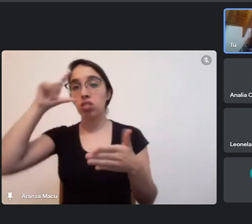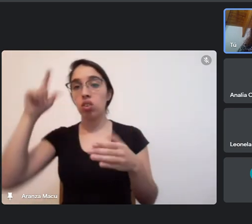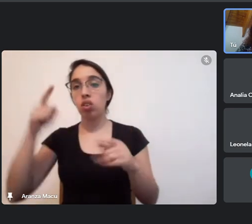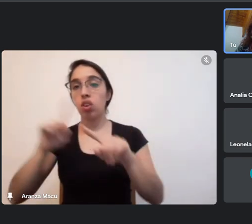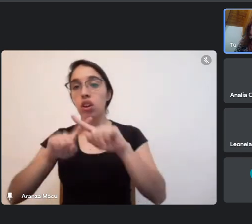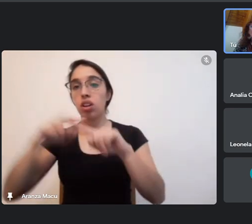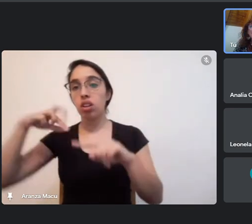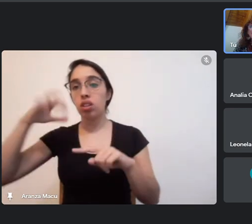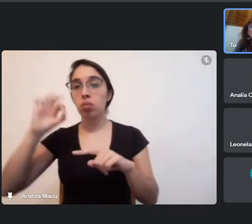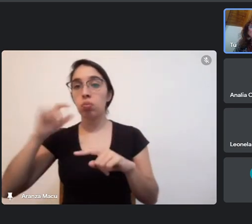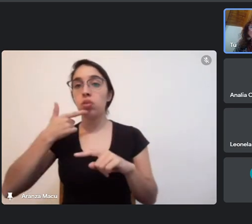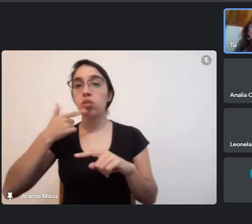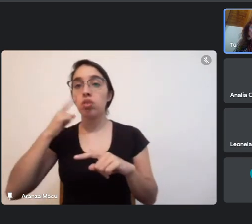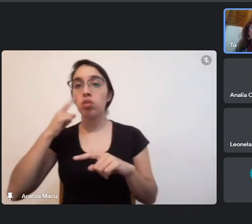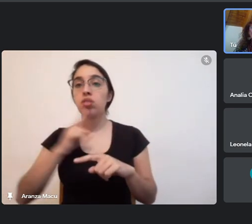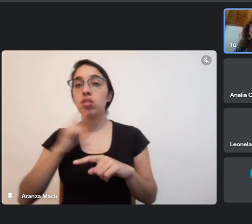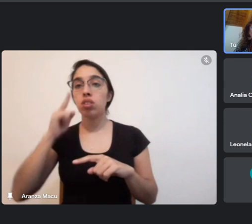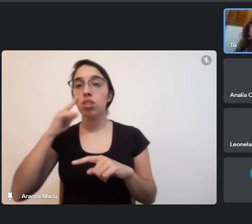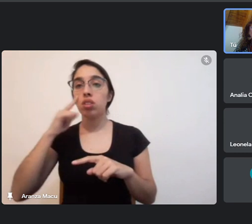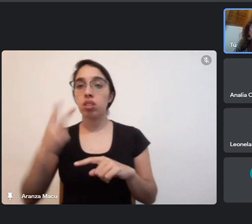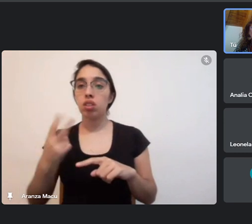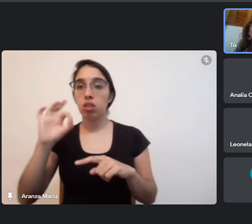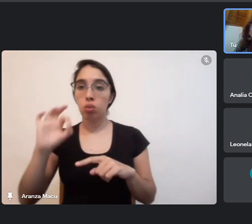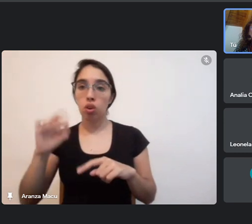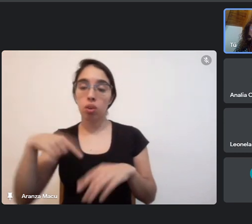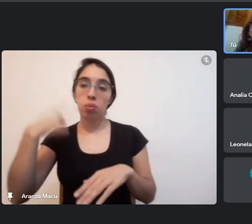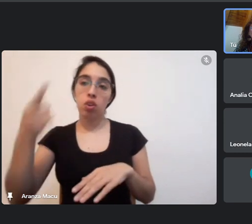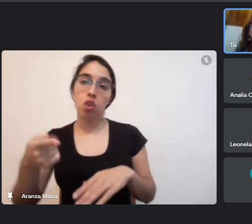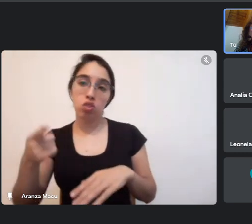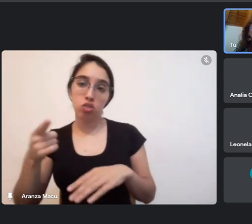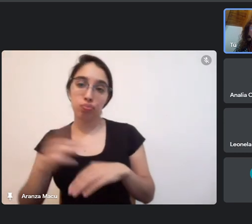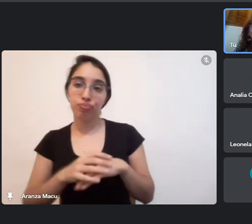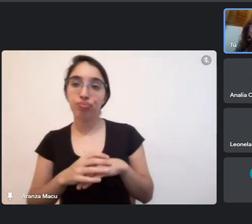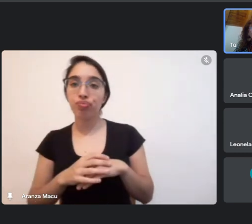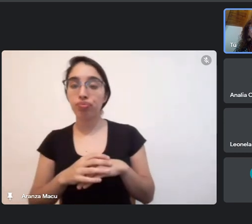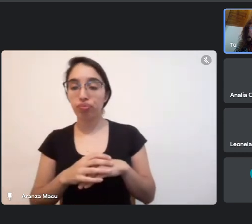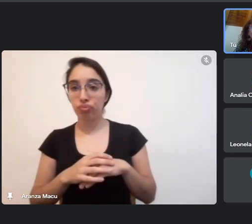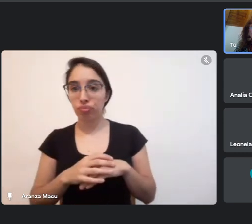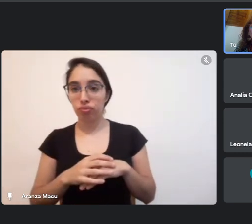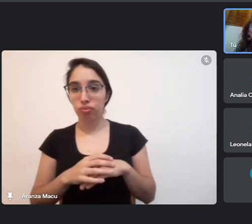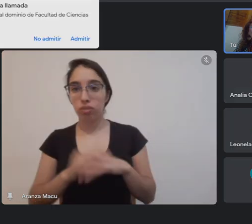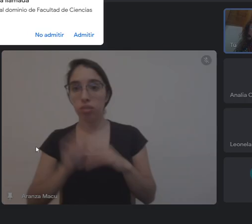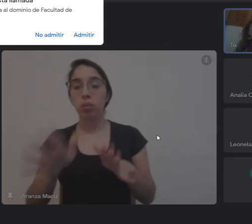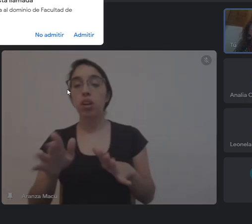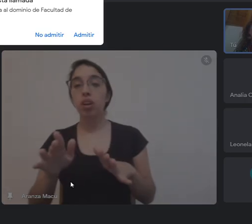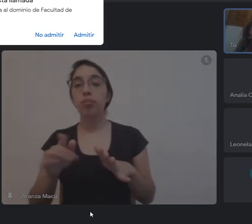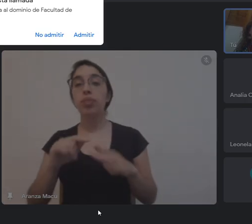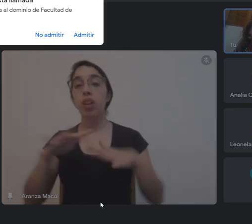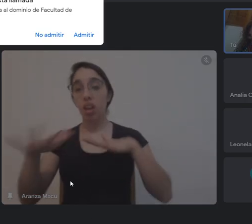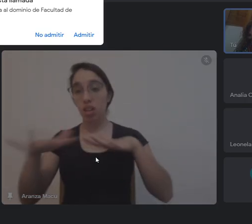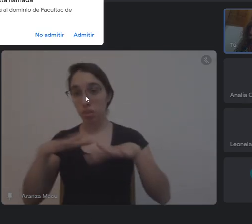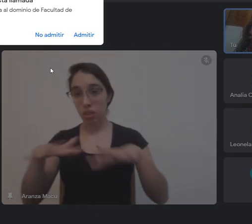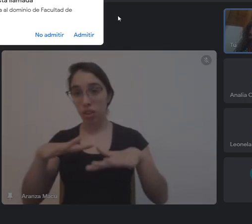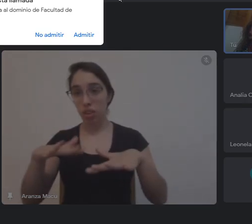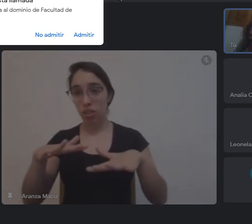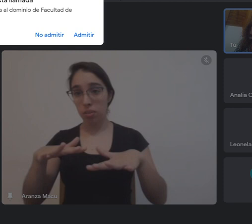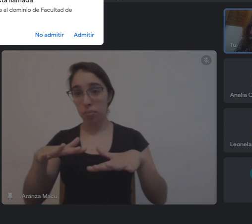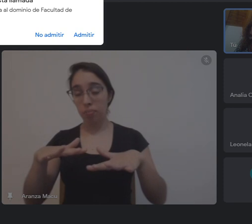Entonces, vamos a... acá tenemos esta actividad después para hacerla, pero